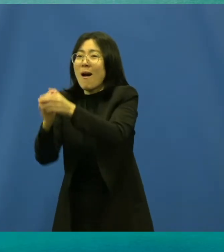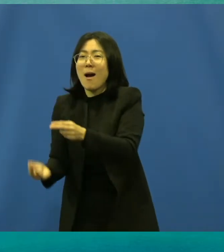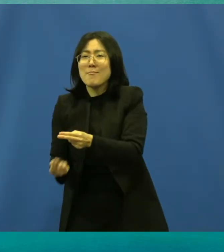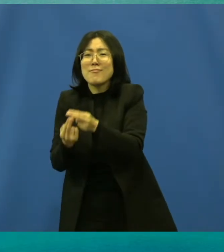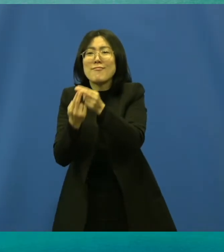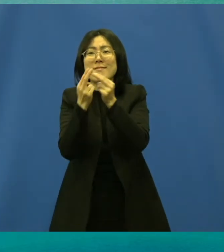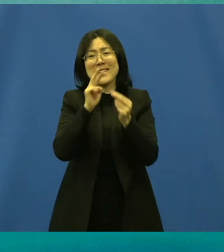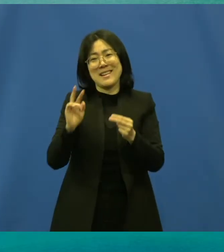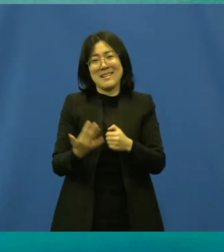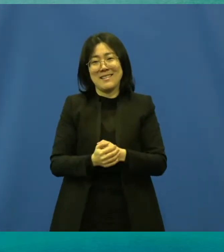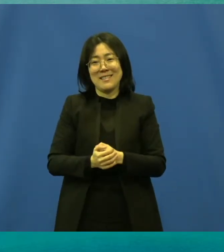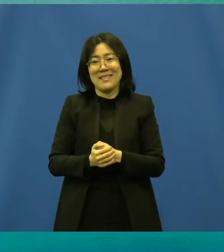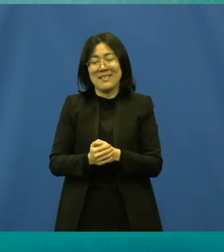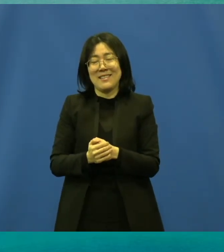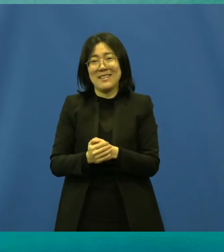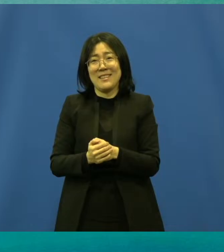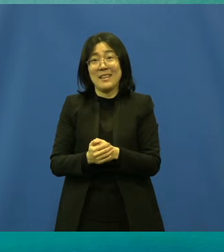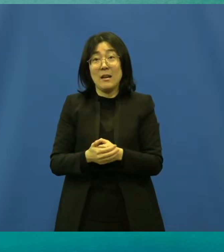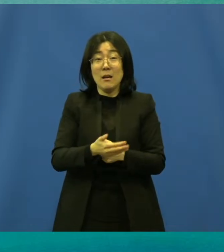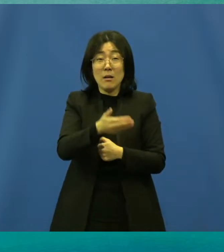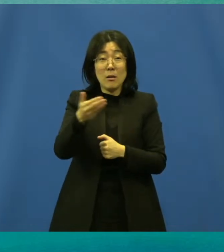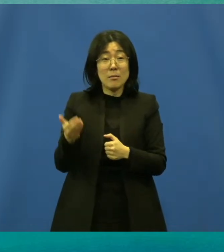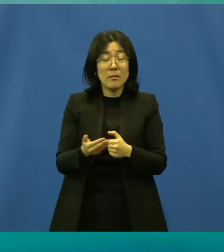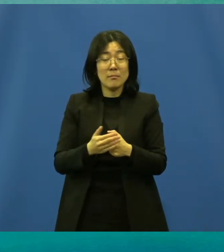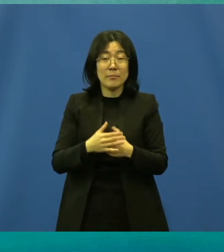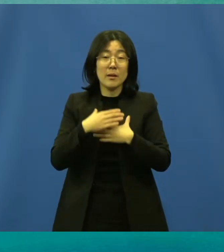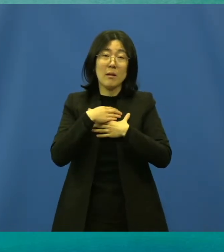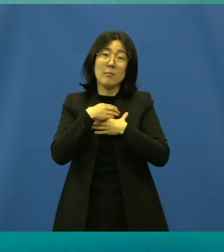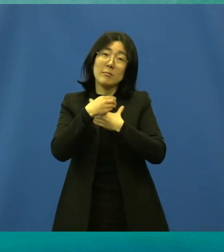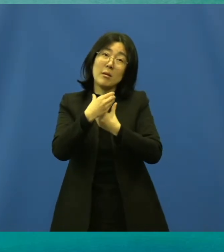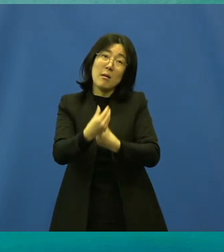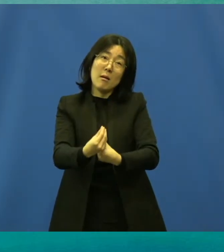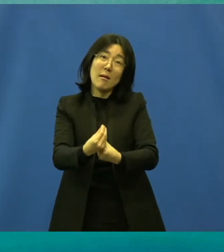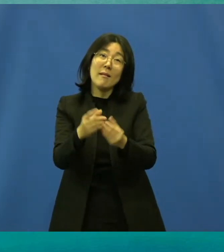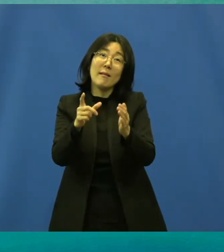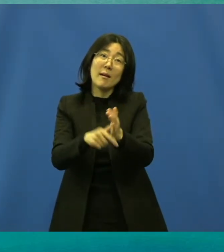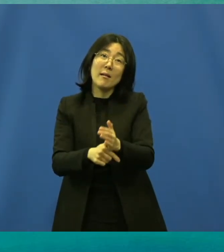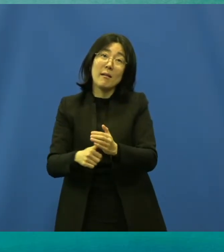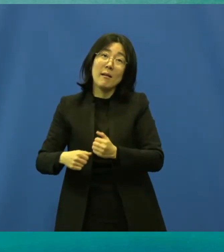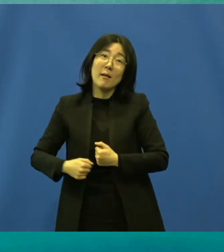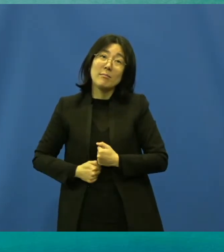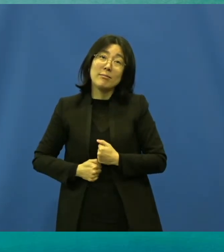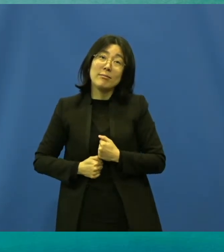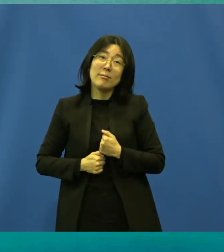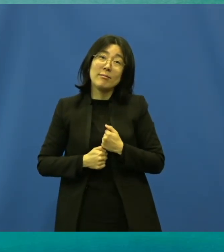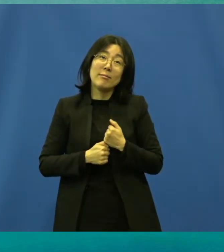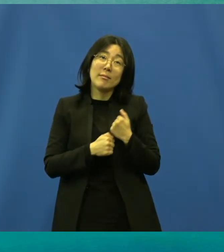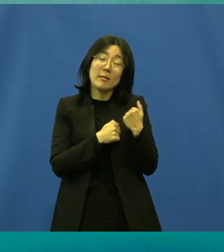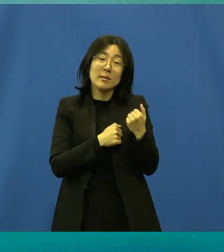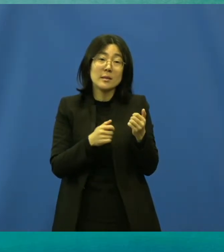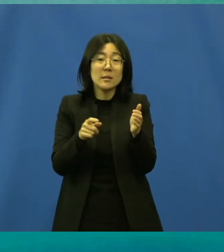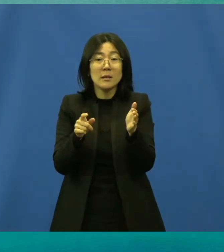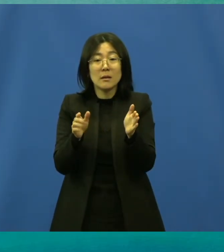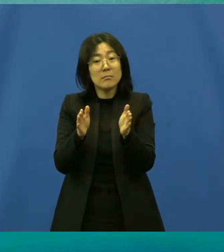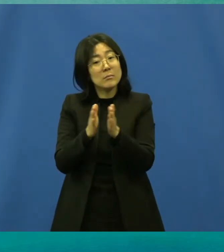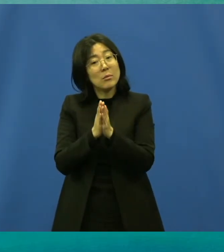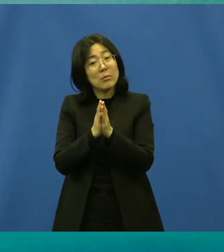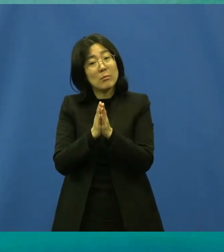기도를 한다고 해도 기도라고 할 수가 없어요. 그 기도 생활에 무기력증이 찾아옵니다. 자기가 무슨 기도를 하고 있는지도